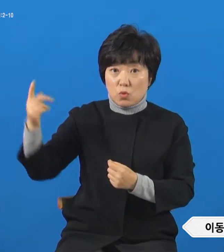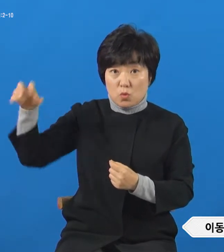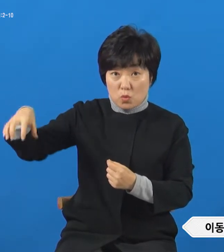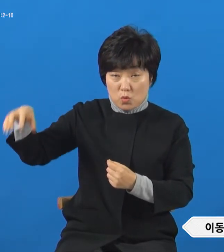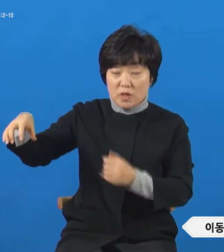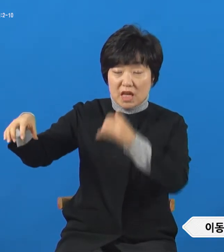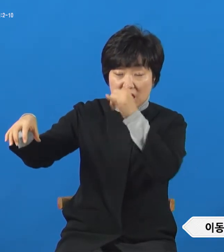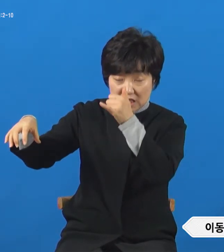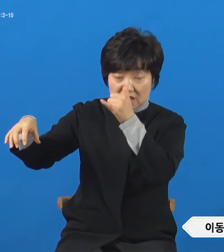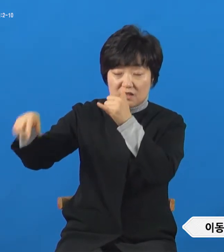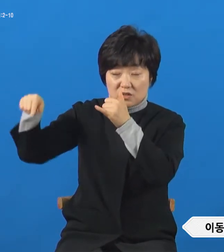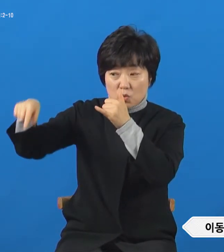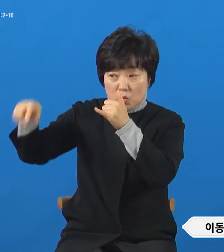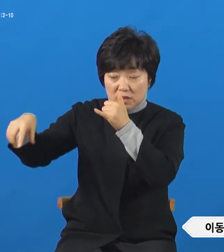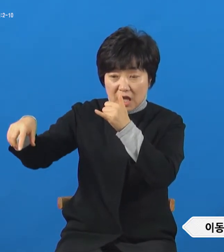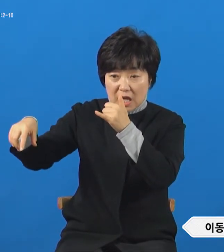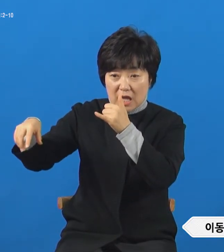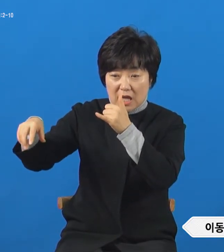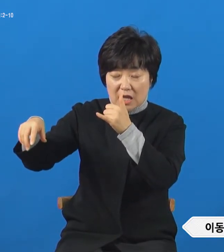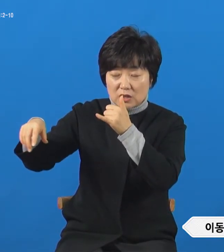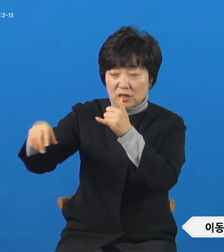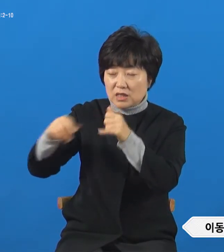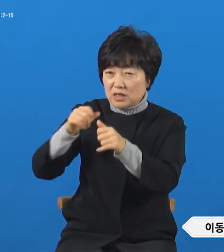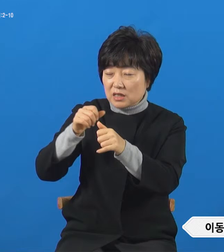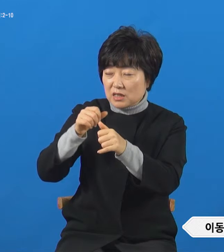목사님과 함께 통보를 받았습니다.